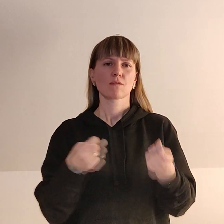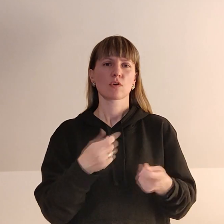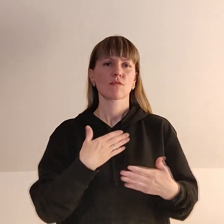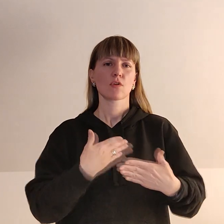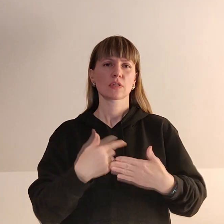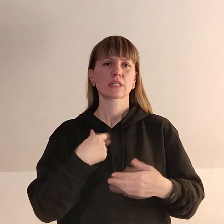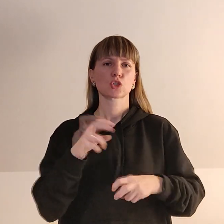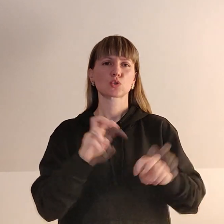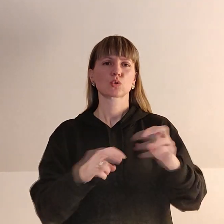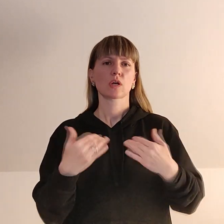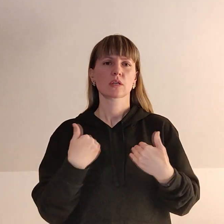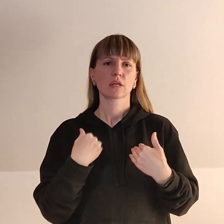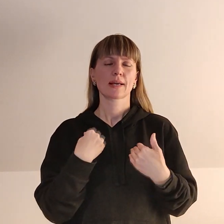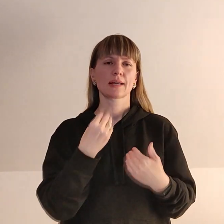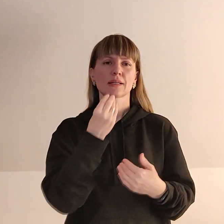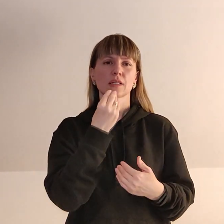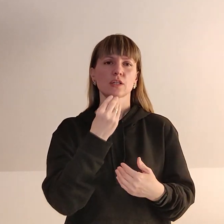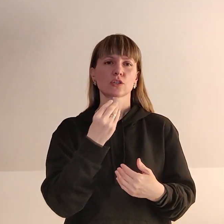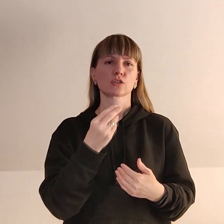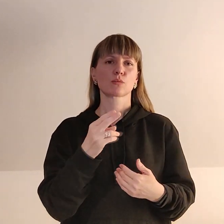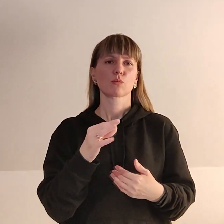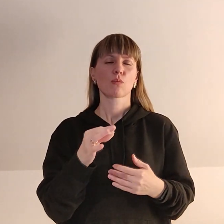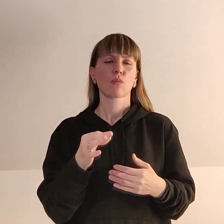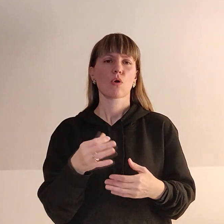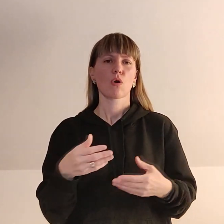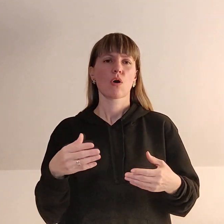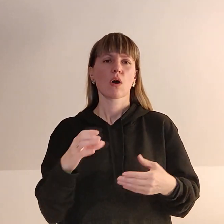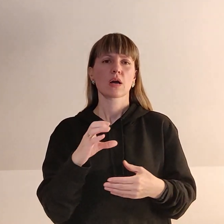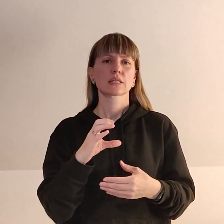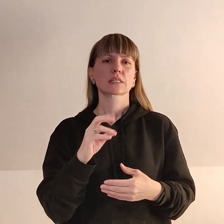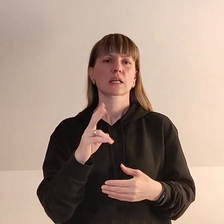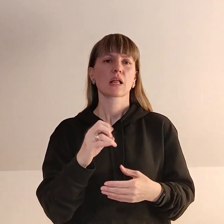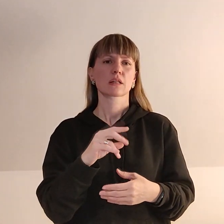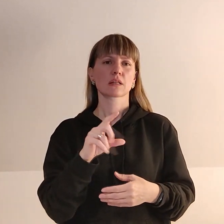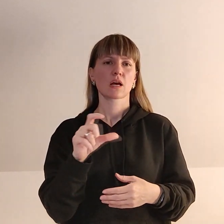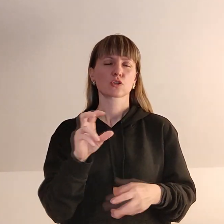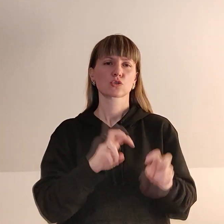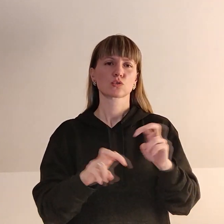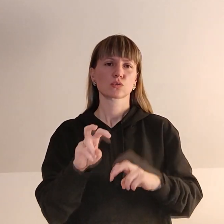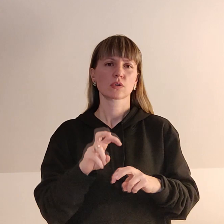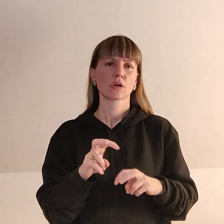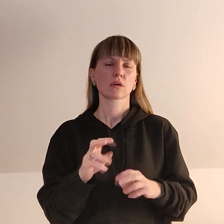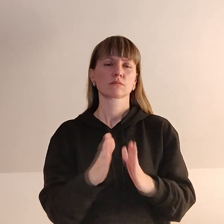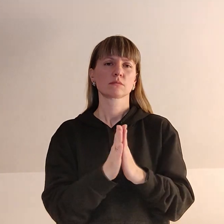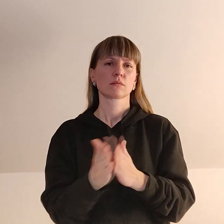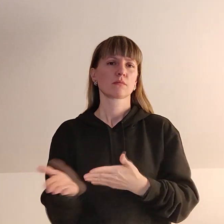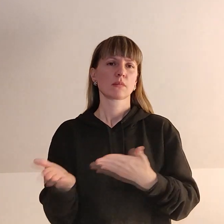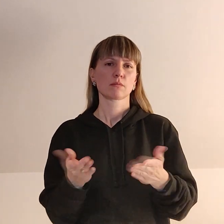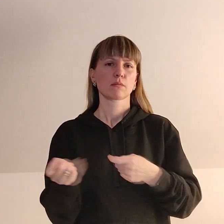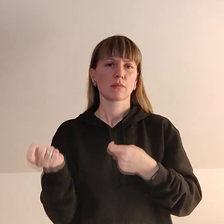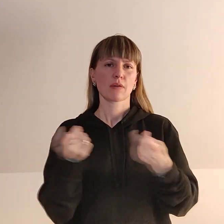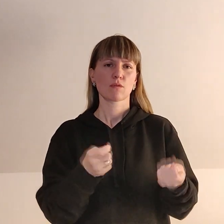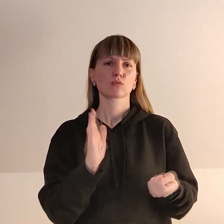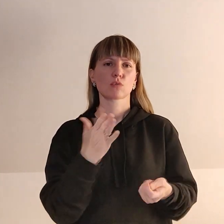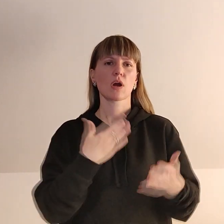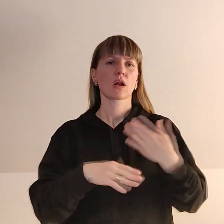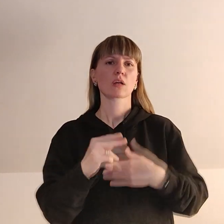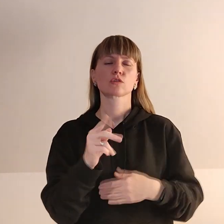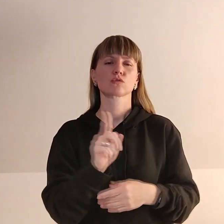я. Їжу по хорових складах шукаю, але якщо є змога нам допомогти, будь ласка, привозьте, ми будемо раді вручені. Навіть ця пачка